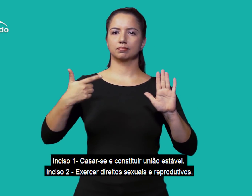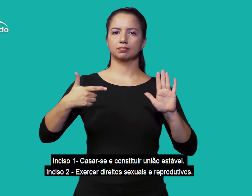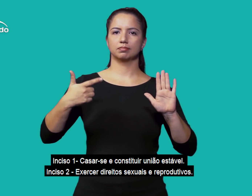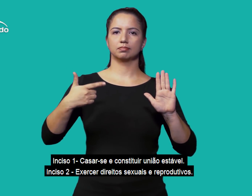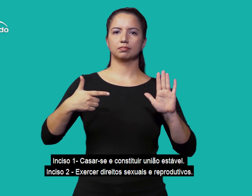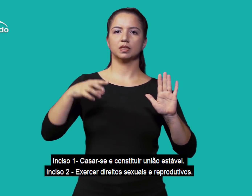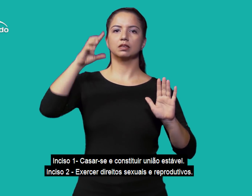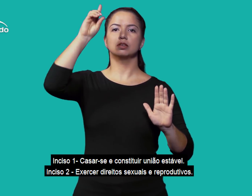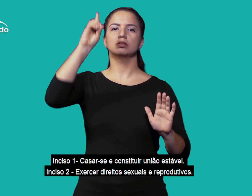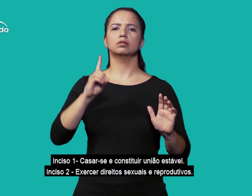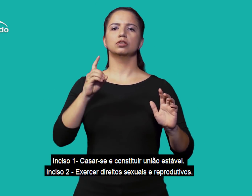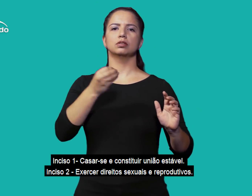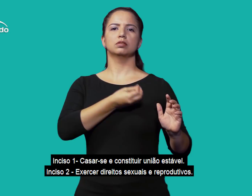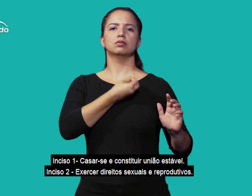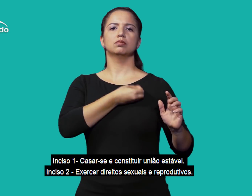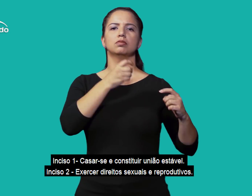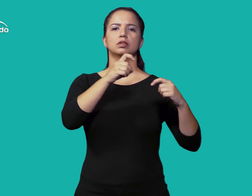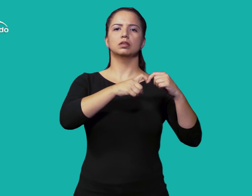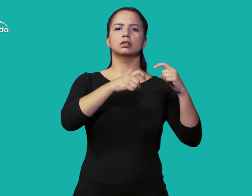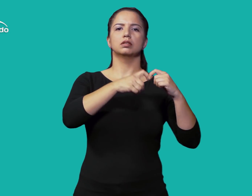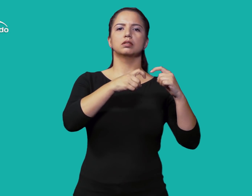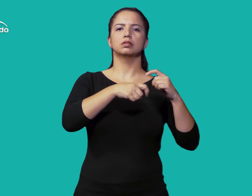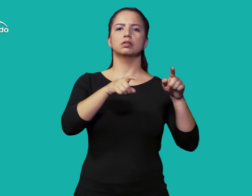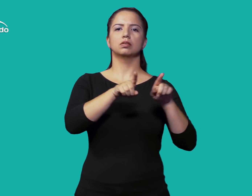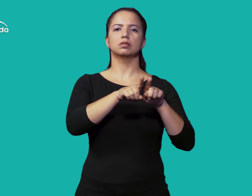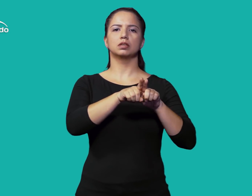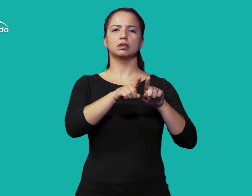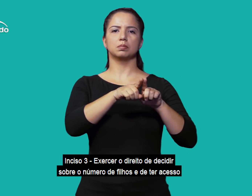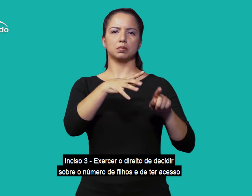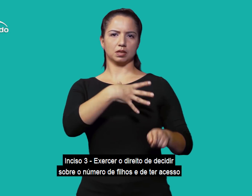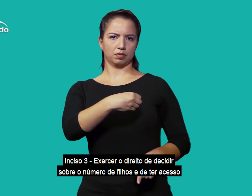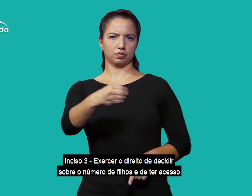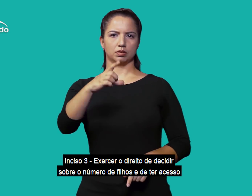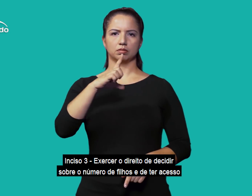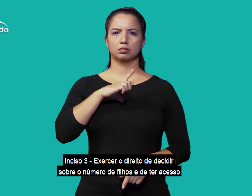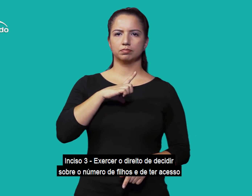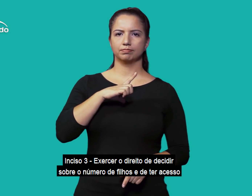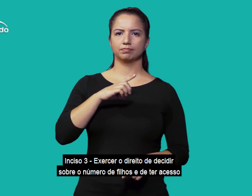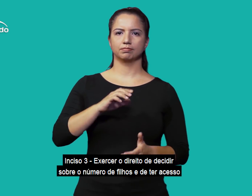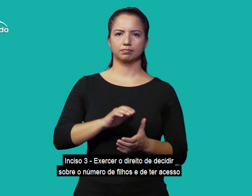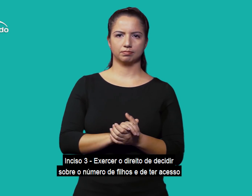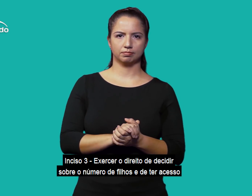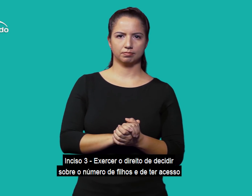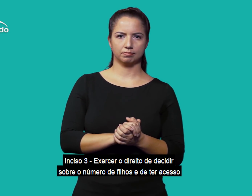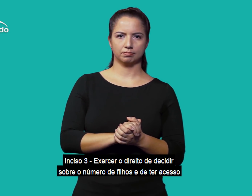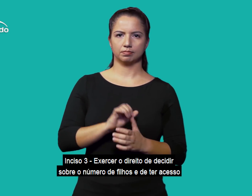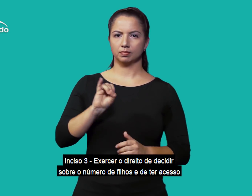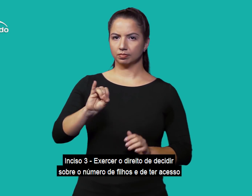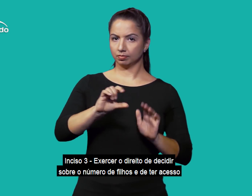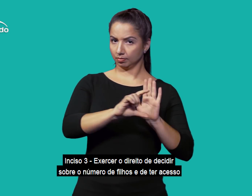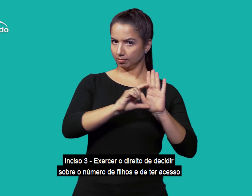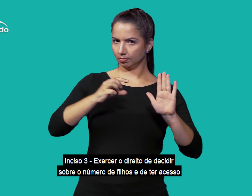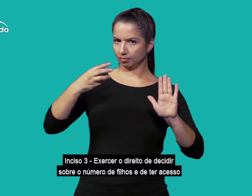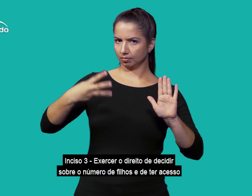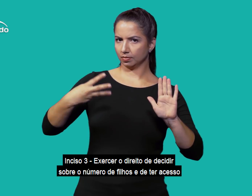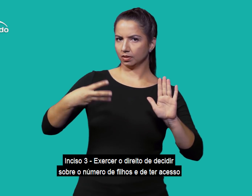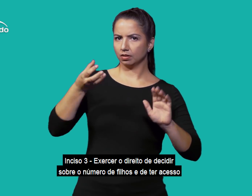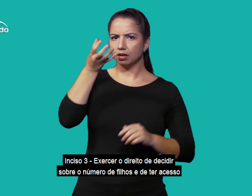sexuais e reprodutivos inciso 3 exercer o direito de decidir sobre o número de